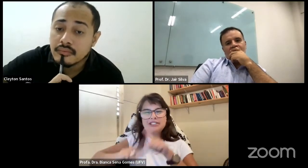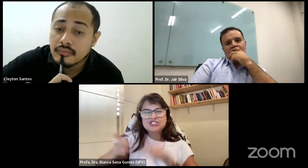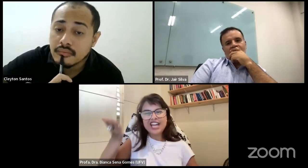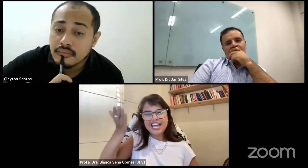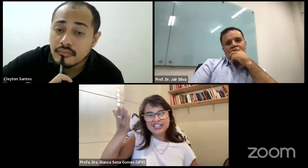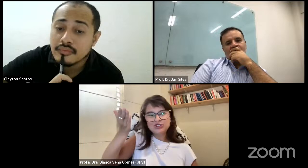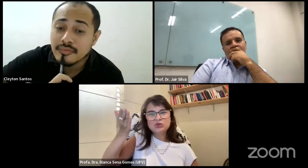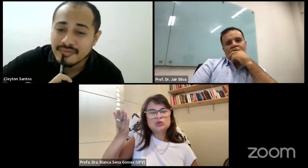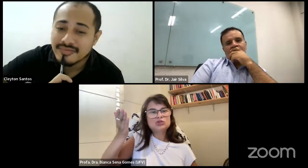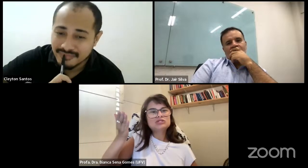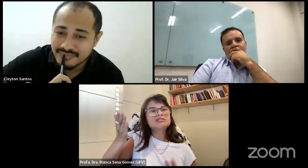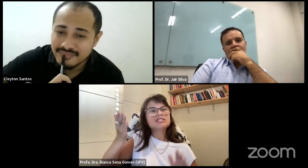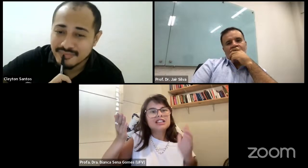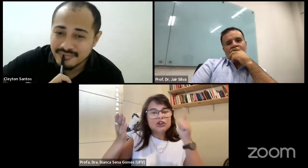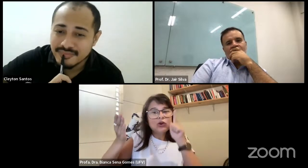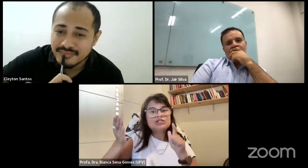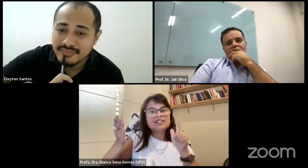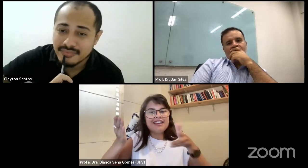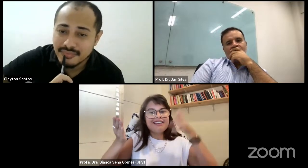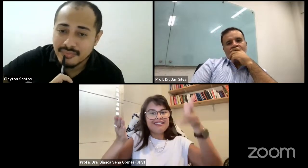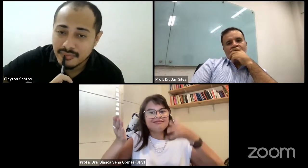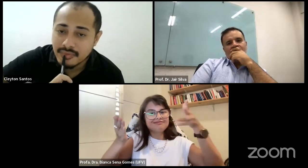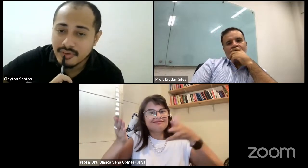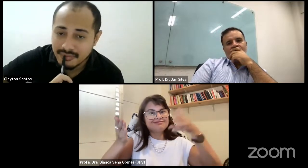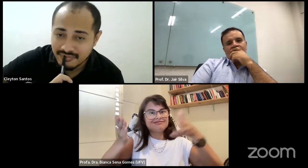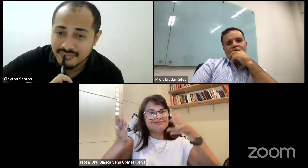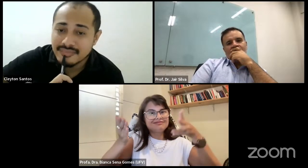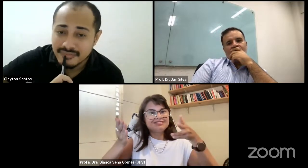YouTube, digamos assim.